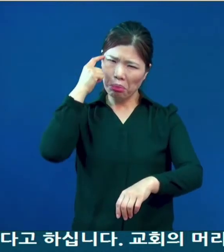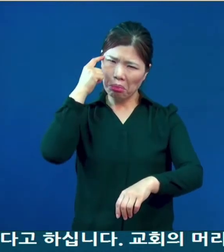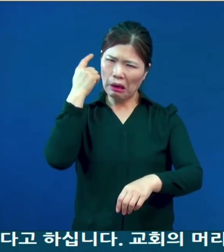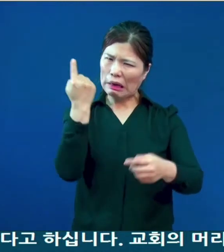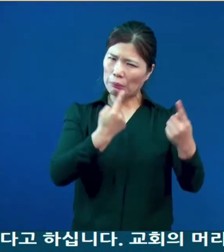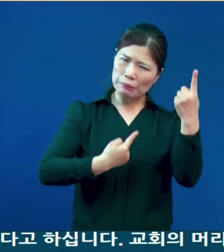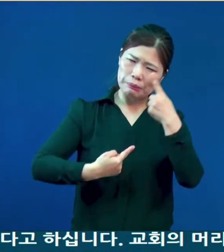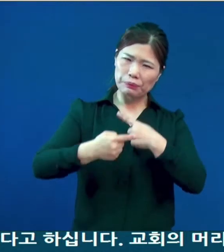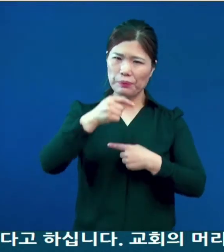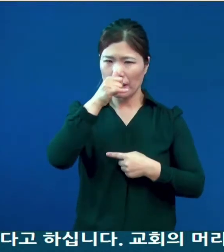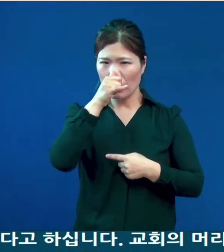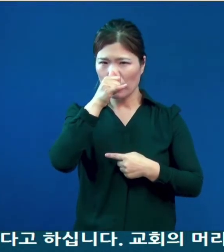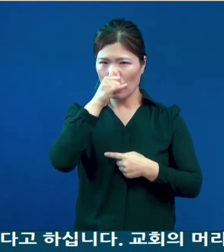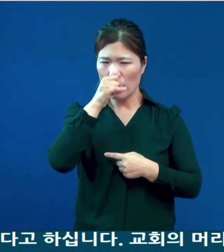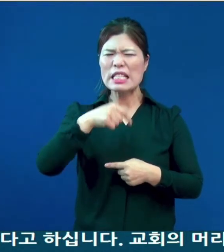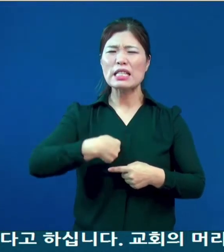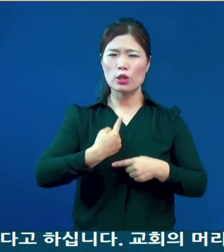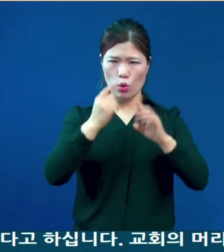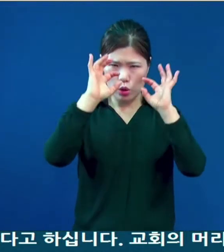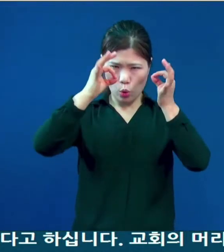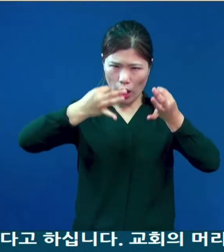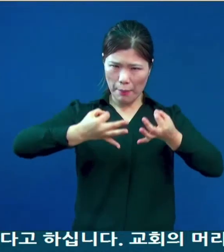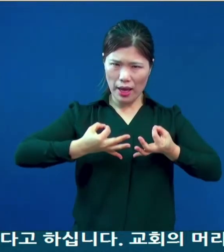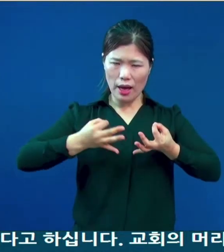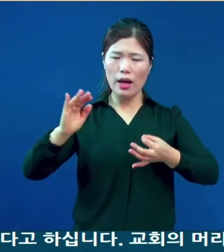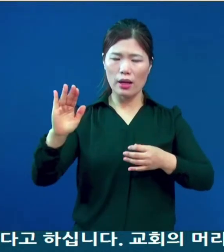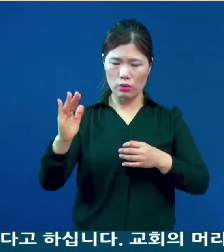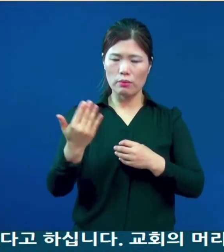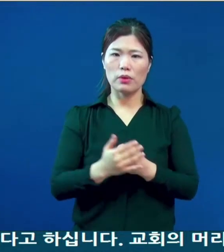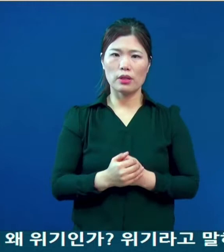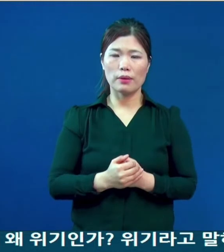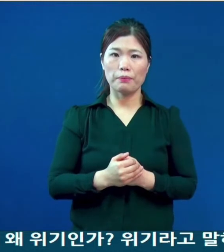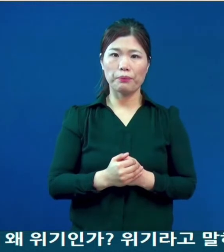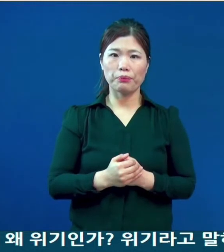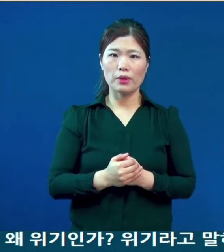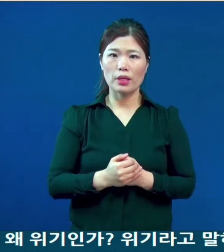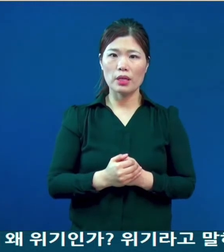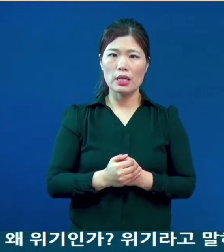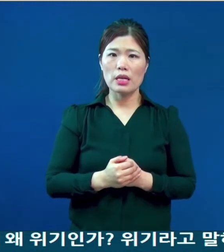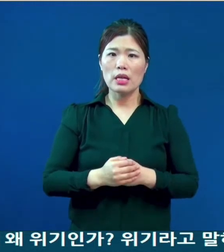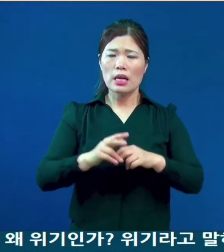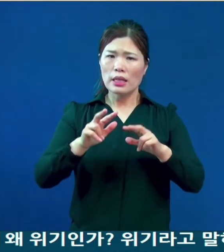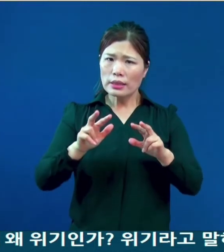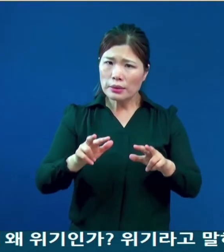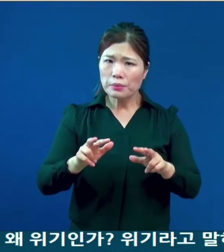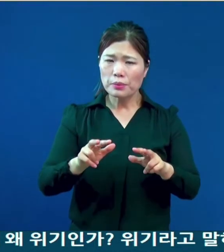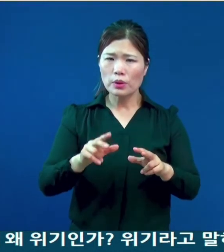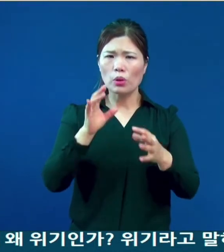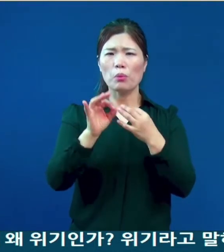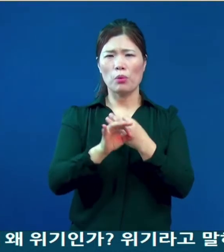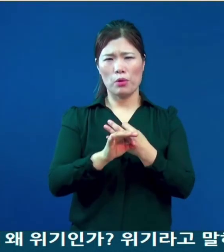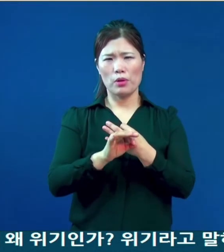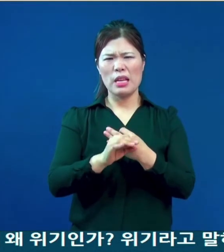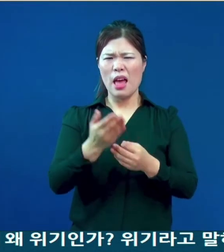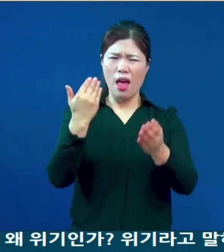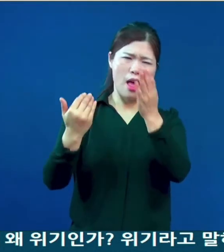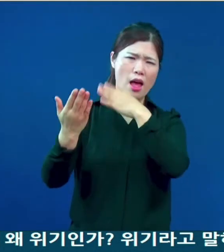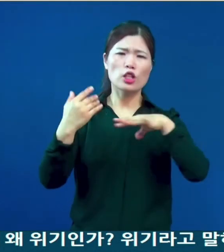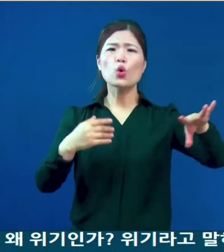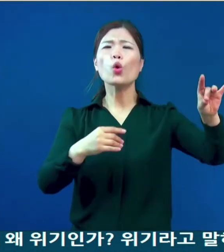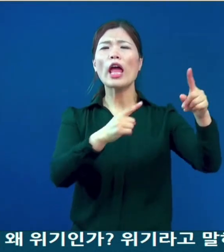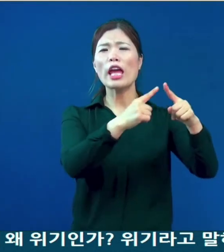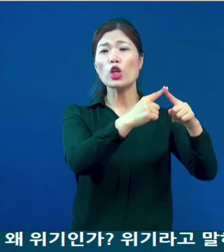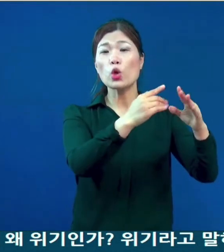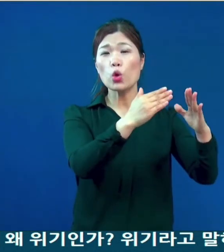돌아보았으면 좋겠습니다. 그리하여 이러한 시간들을 통해서 두 시대의 초대교회 성도들처럼 더욱더